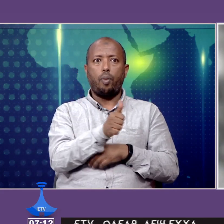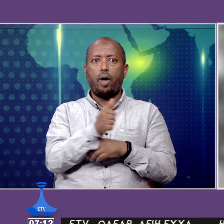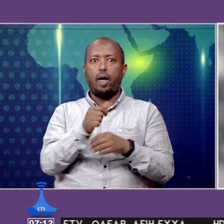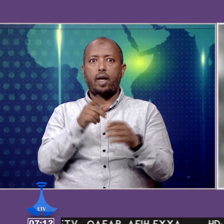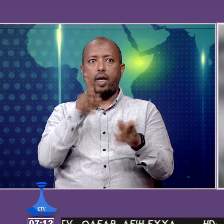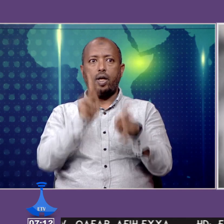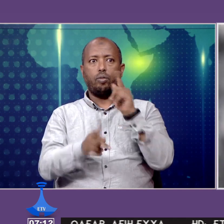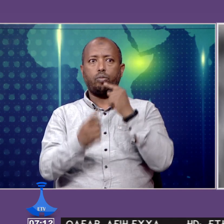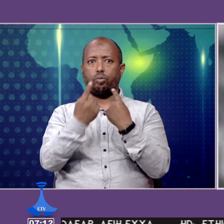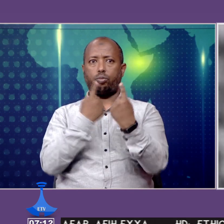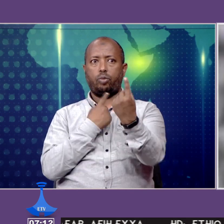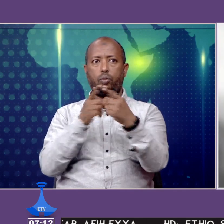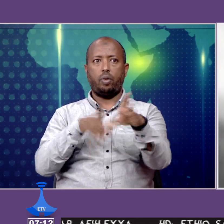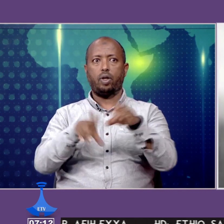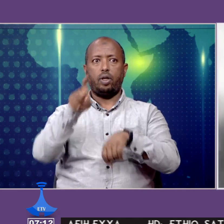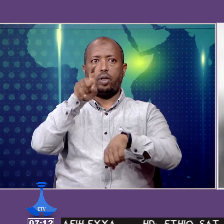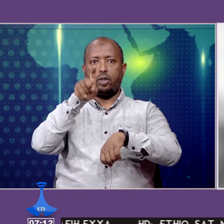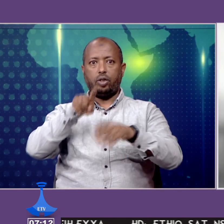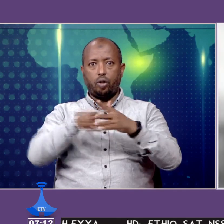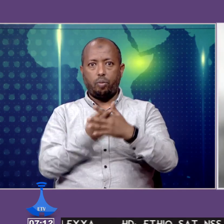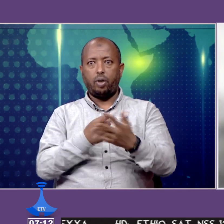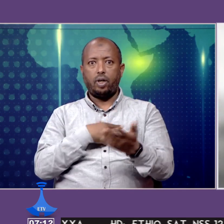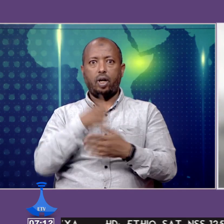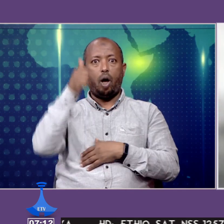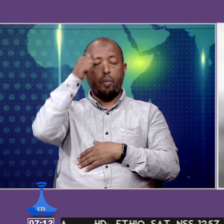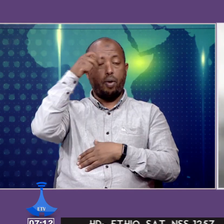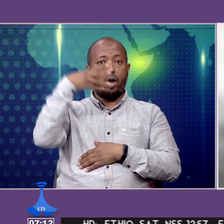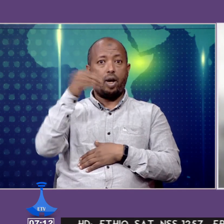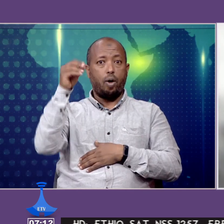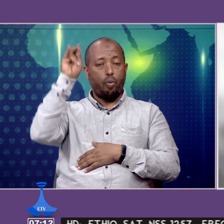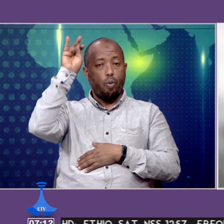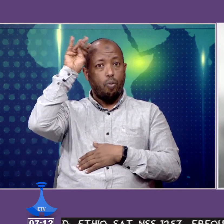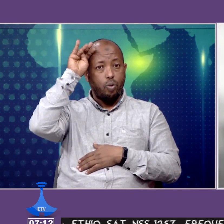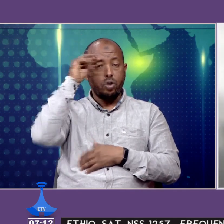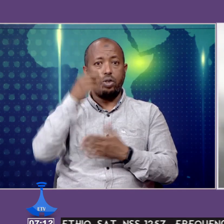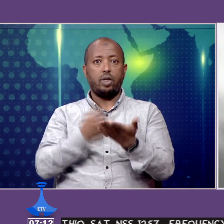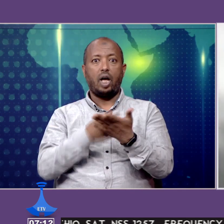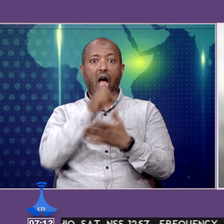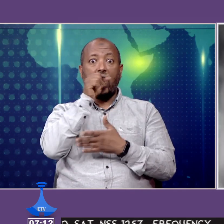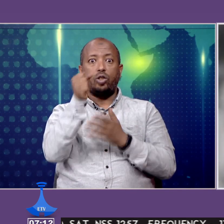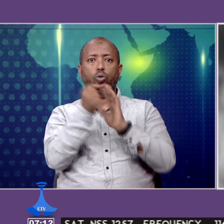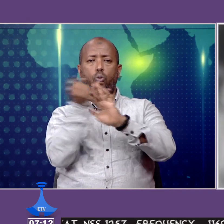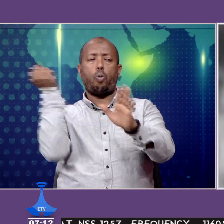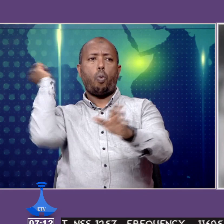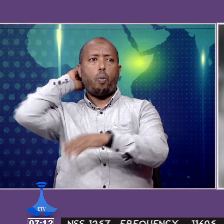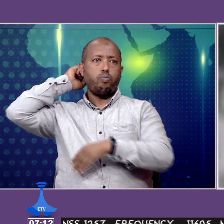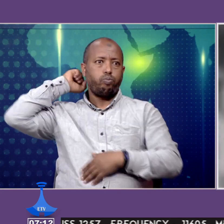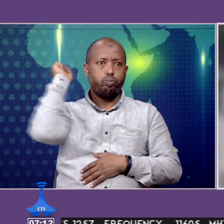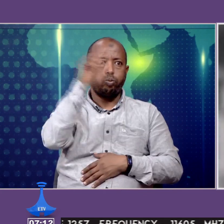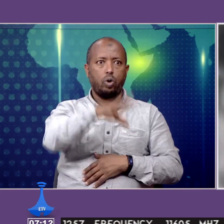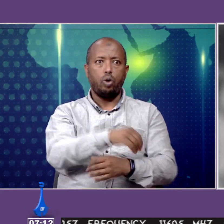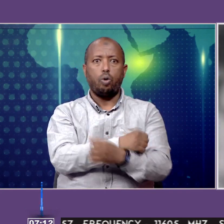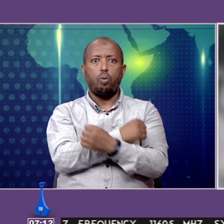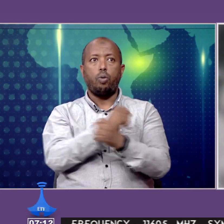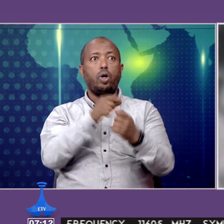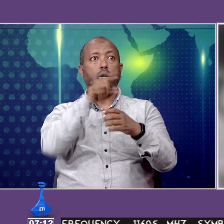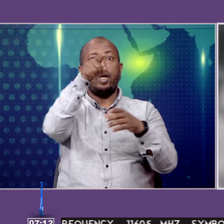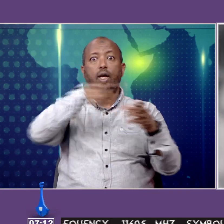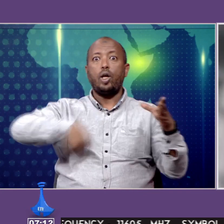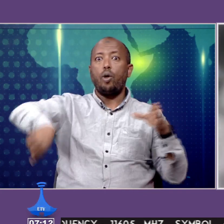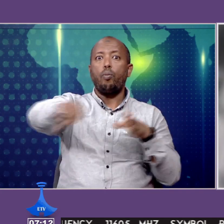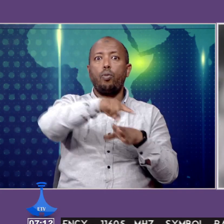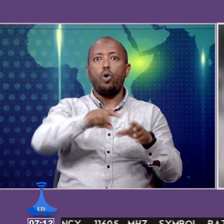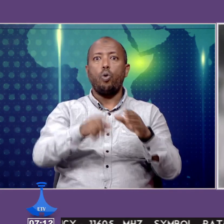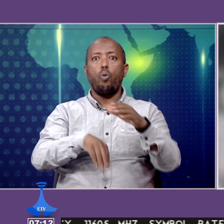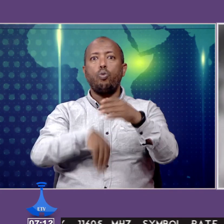ንግግር ማድረግ ጀምሯል። ዚግዜም አብርሃ ደቦጭና ሞገስ አሰግዶም ያዙትን ቦምብ ወረወሩበት። ከግቢው ውስጥም